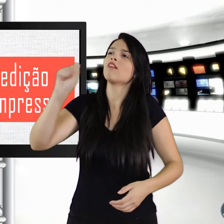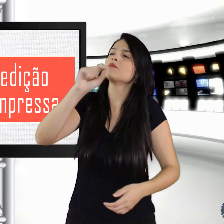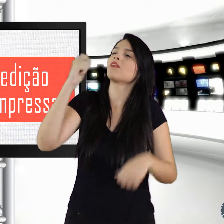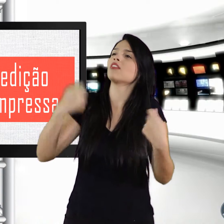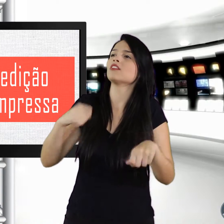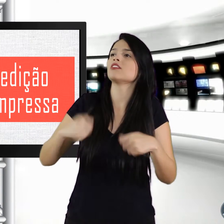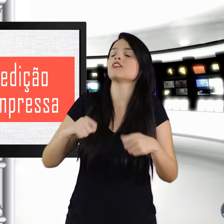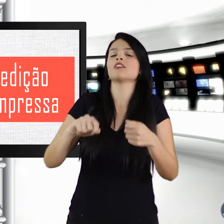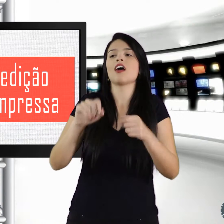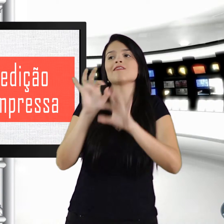projetar, resume.